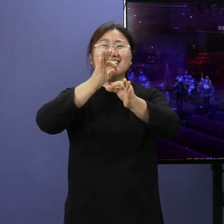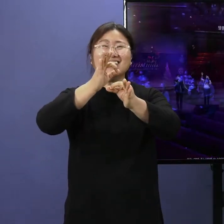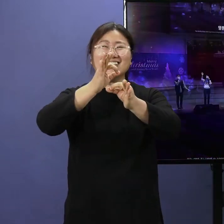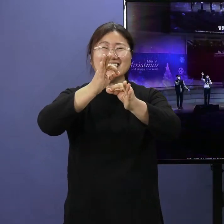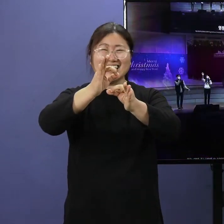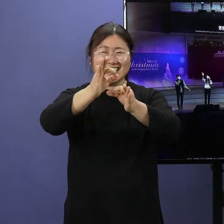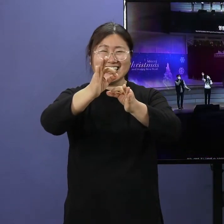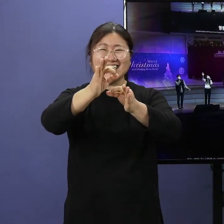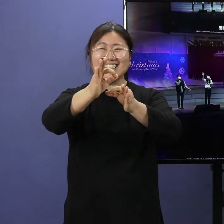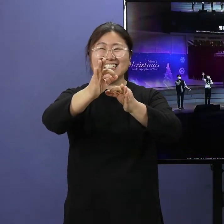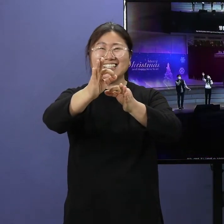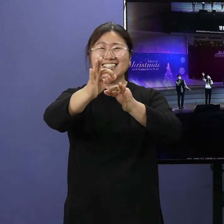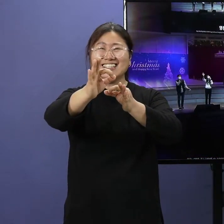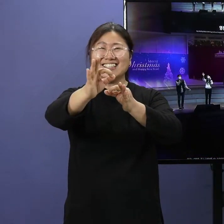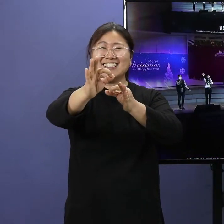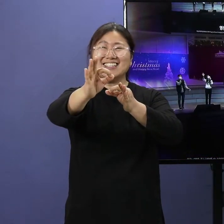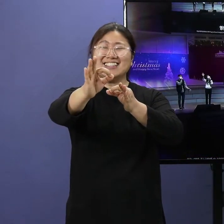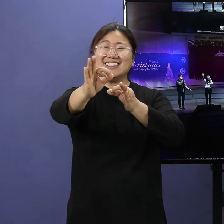영원히.